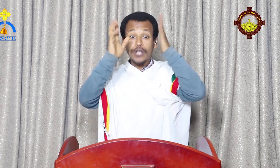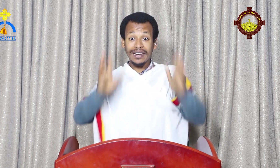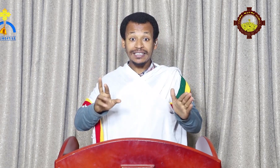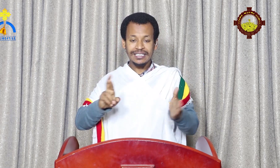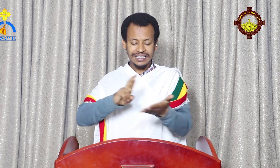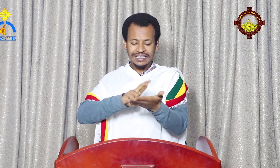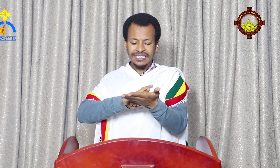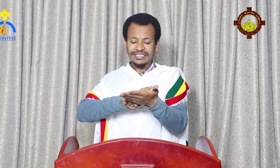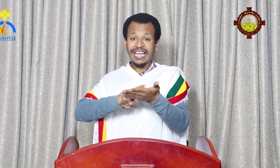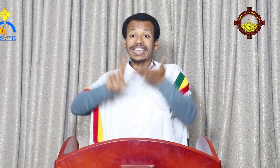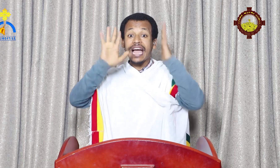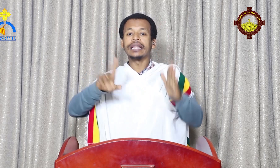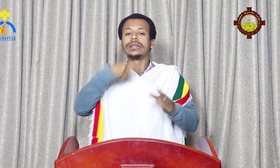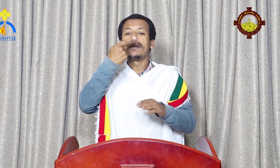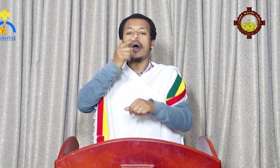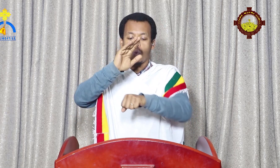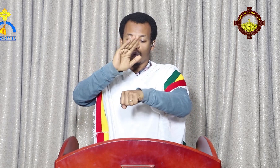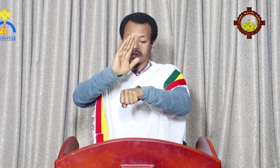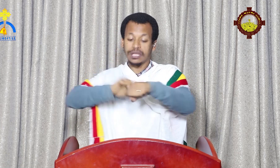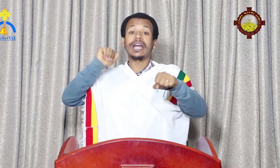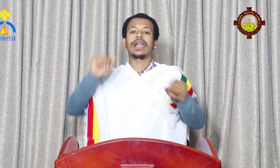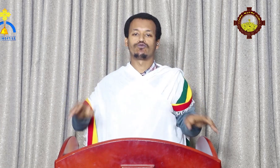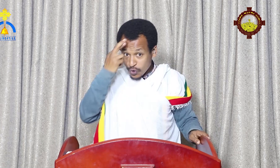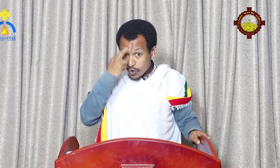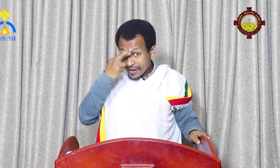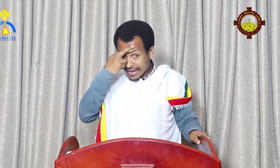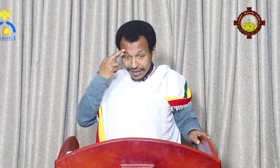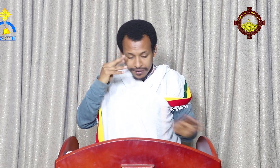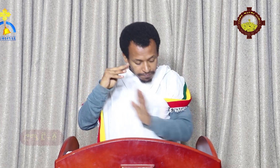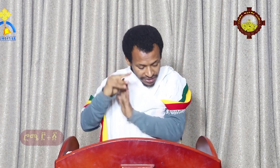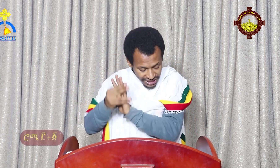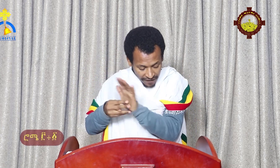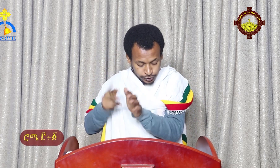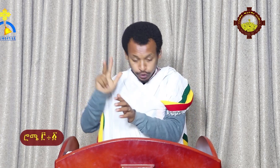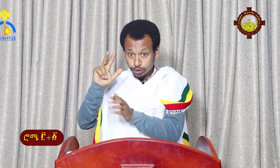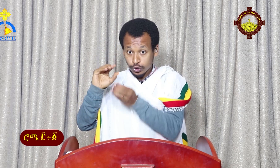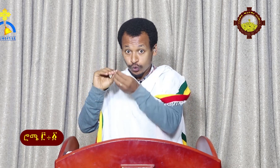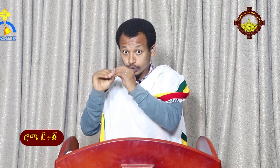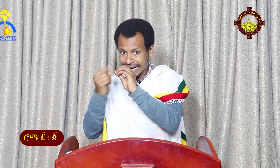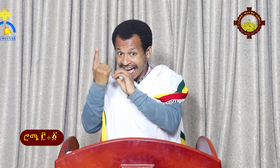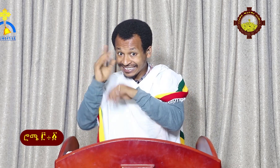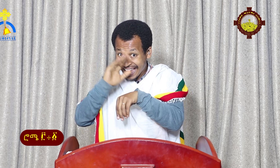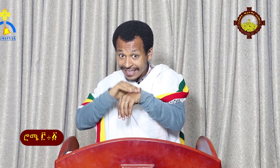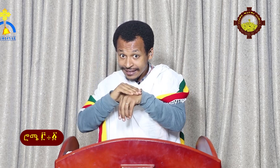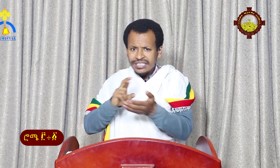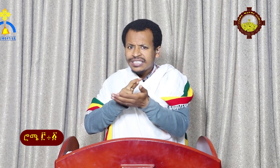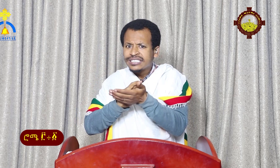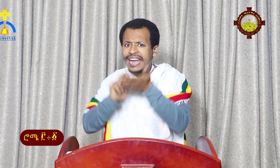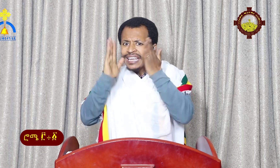ቅዱሳን ጻድቃን ተብለው ይጠራሉ። ሮሜ ምዕራፍ 3 ቁጥር 1 ላይ